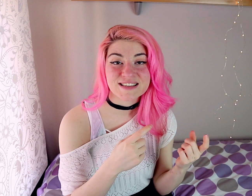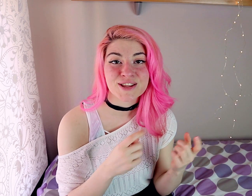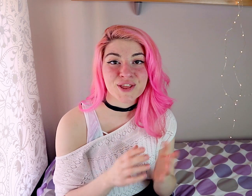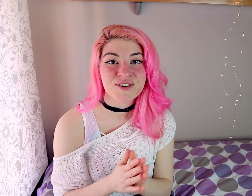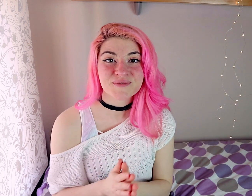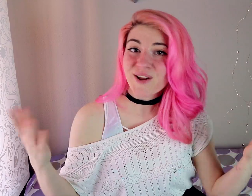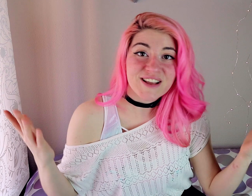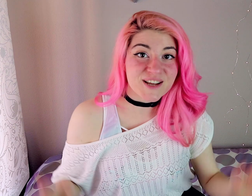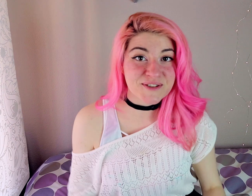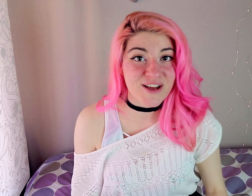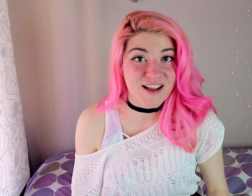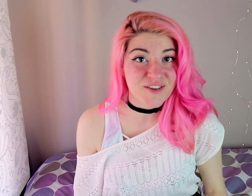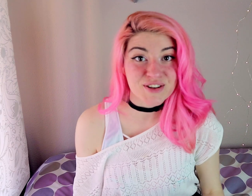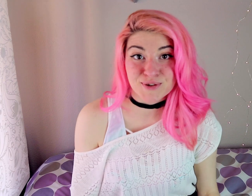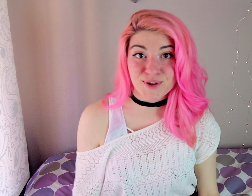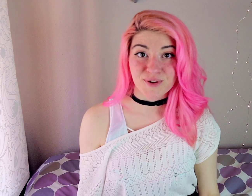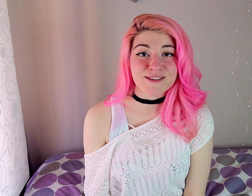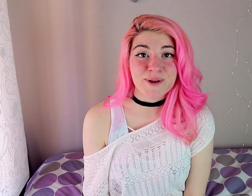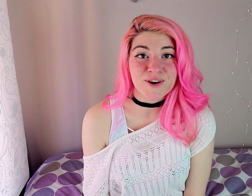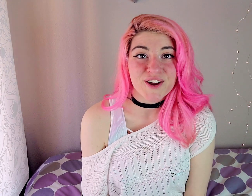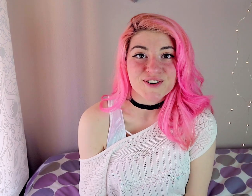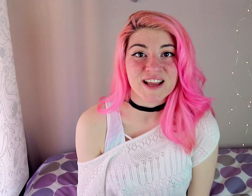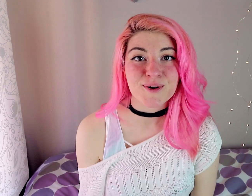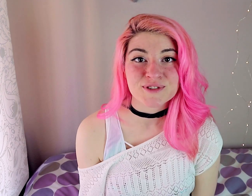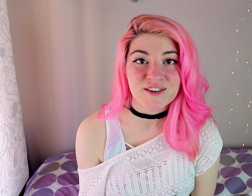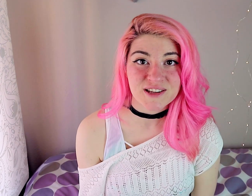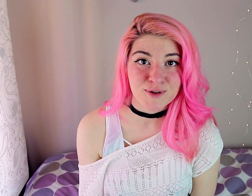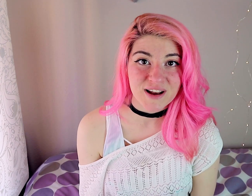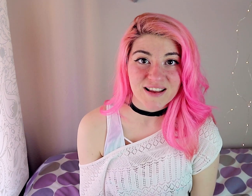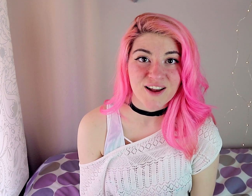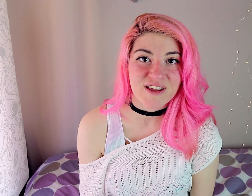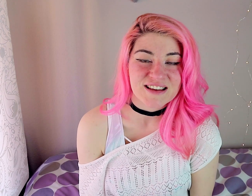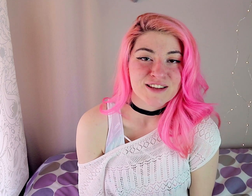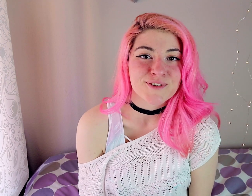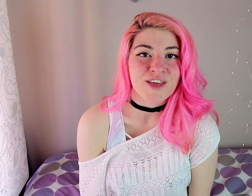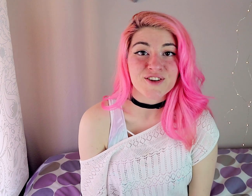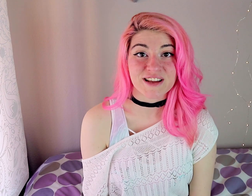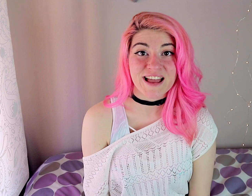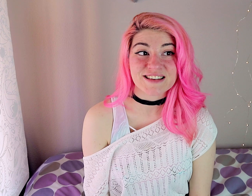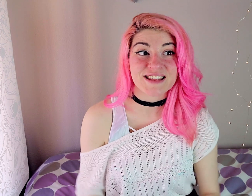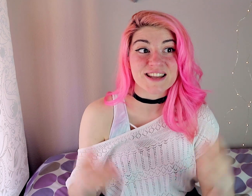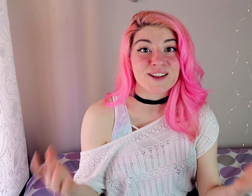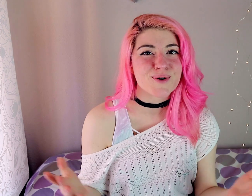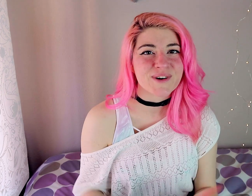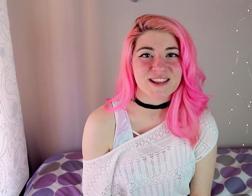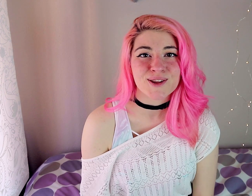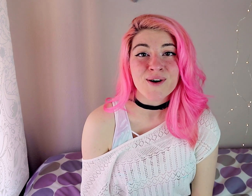ese trozo. Pero ya sabéis toda la canción. Esto es todo. Espero que os haya gustado este tutorial. Que lo hayáis disfrutado y os hayáis entretenido un ratito.